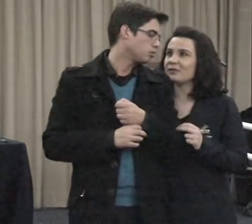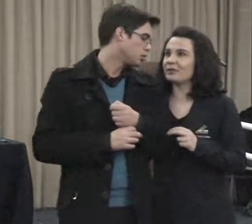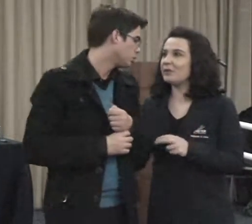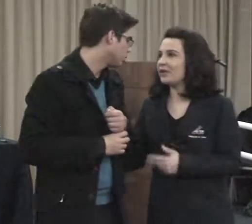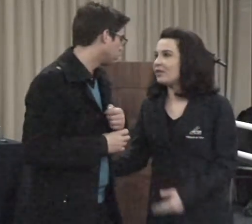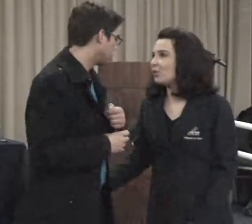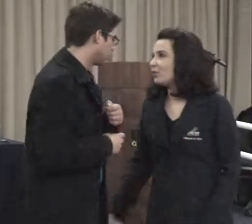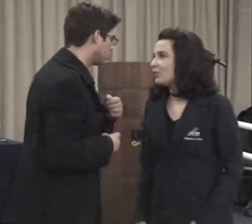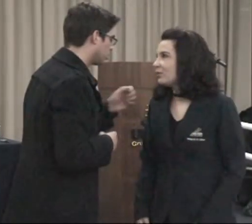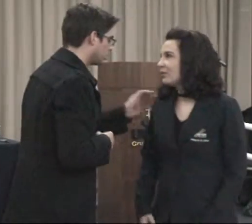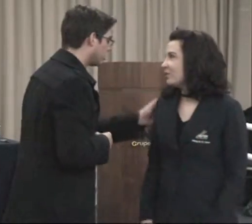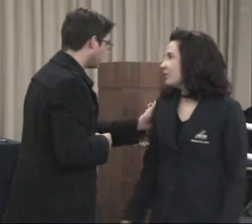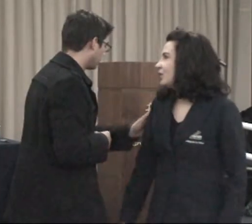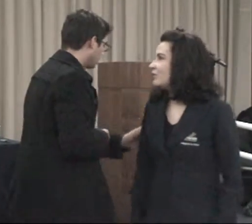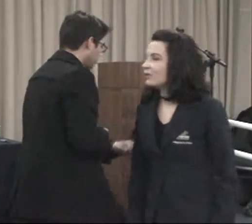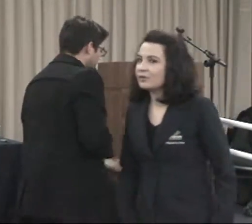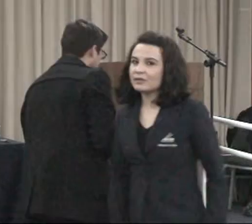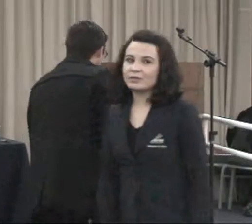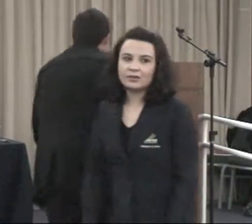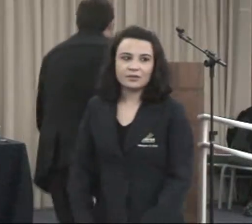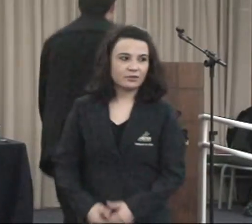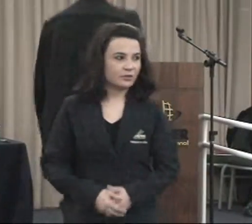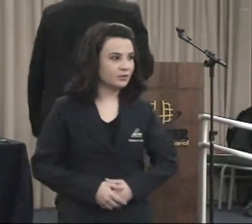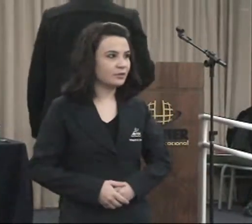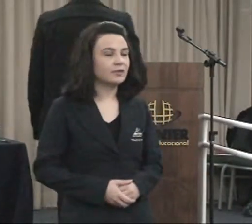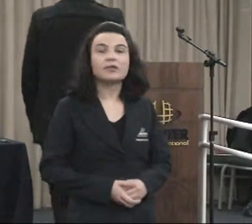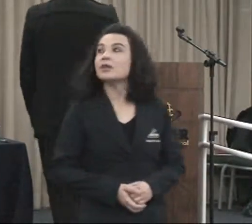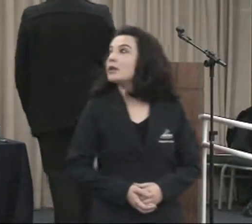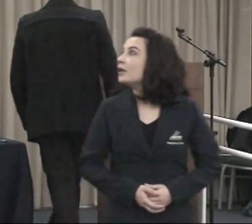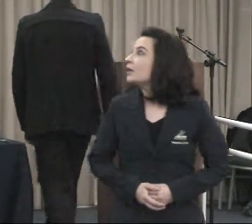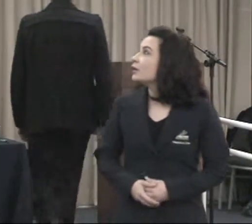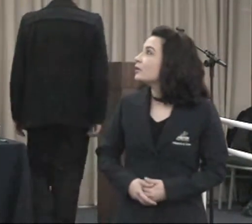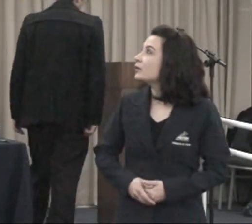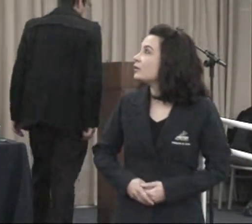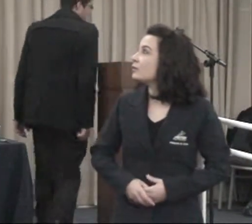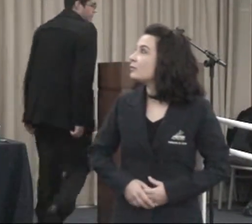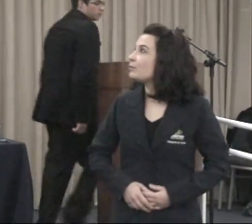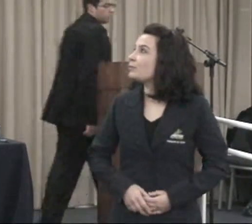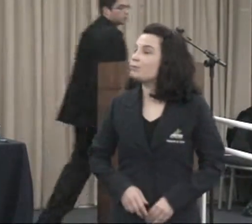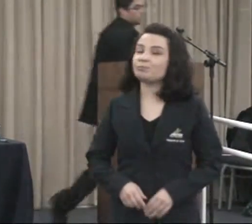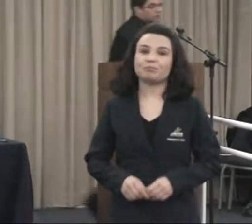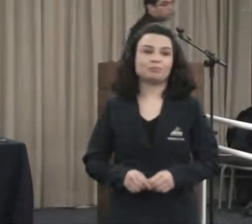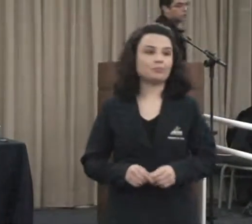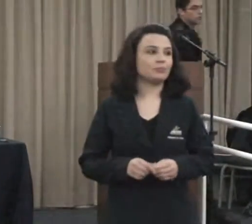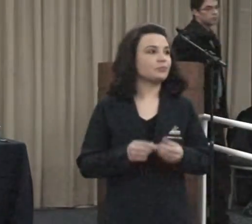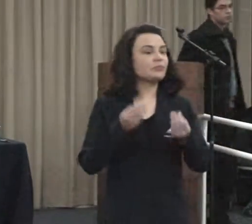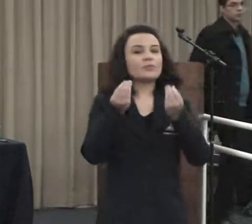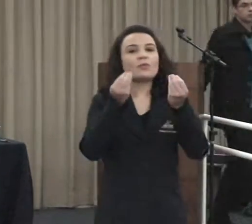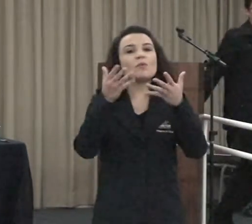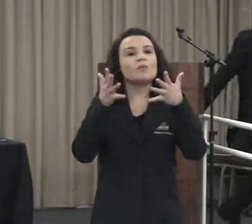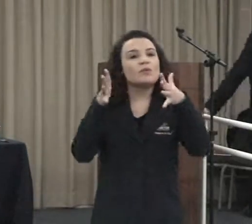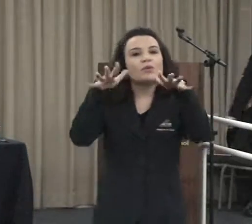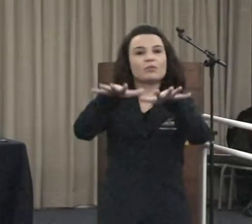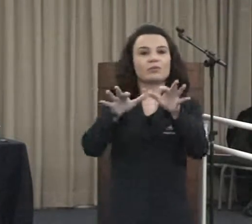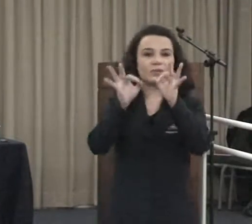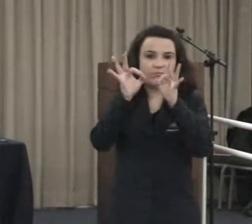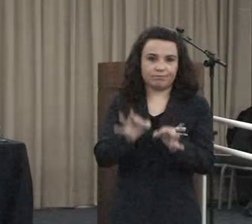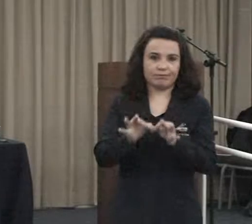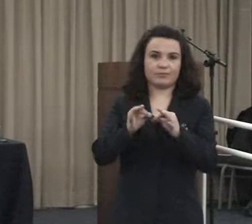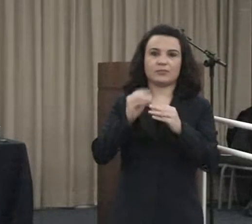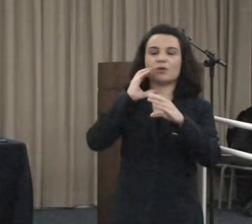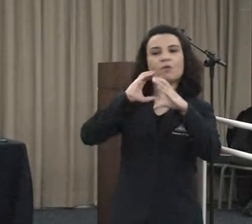chegar a ser o presidente da organização. Isso é verdadeiramente inclusão. Ter comunicação